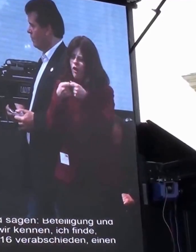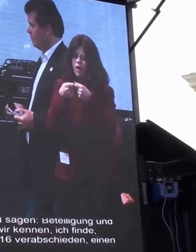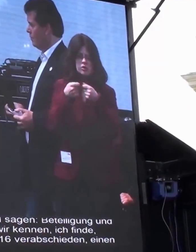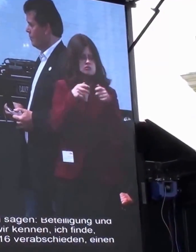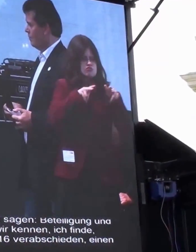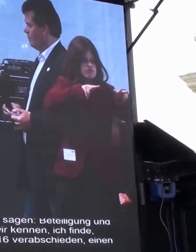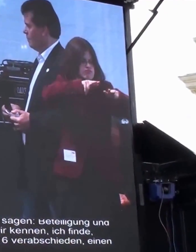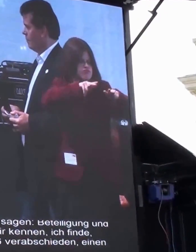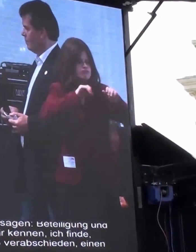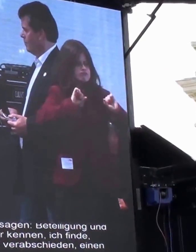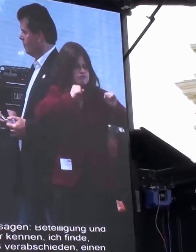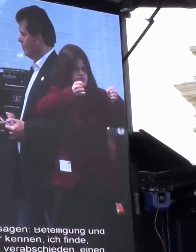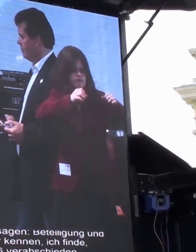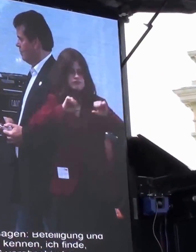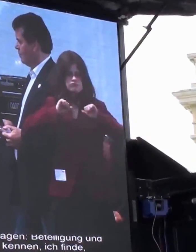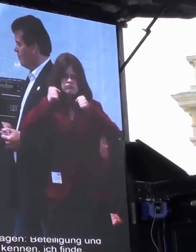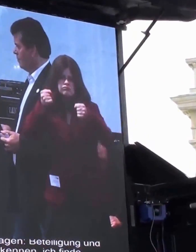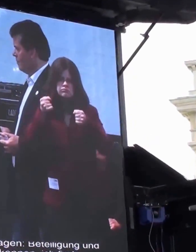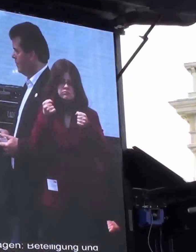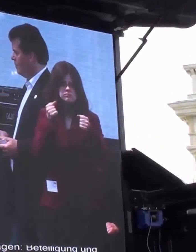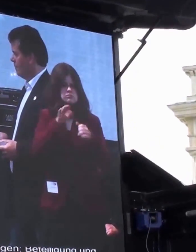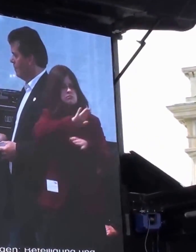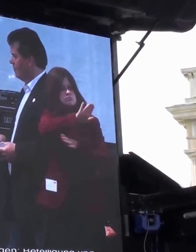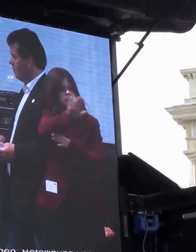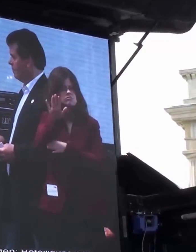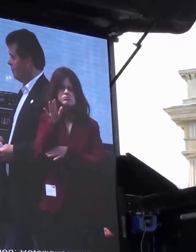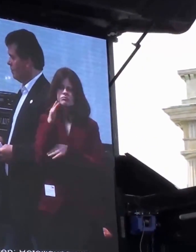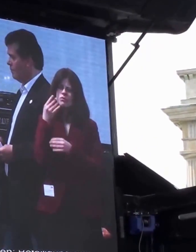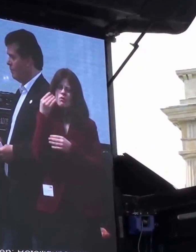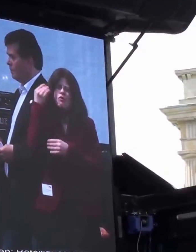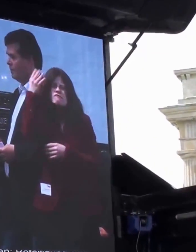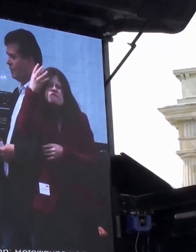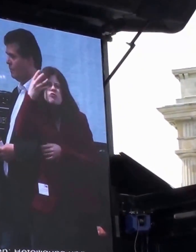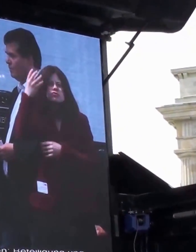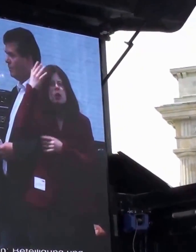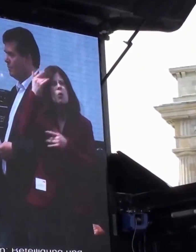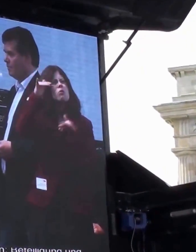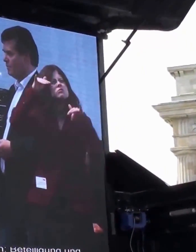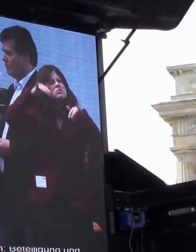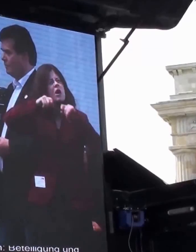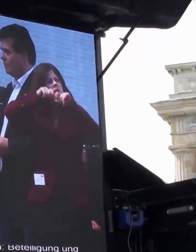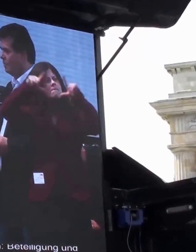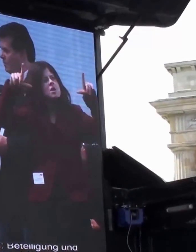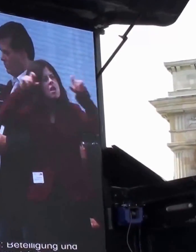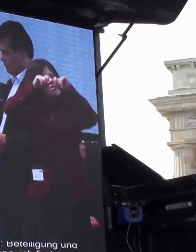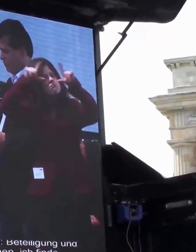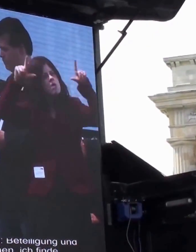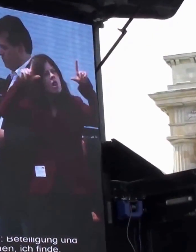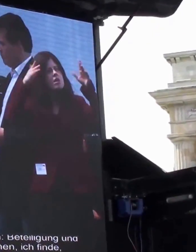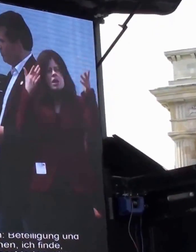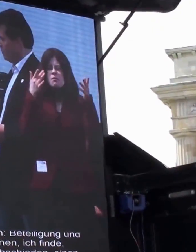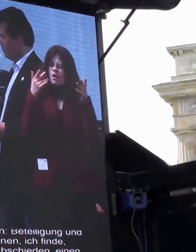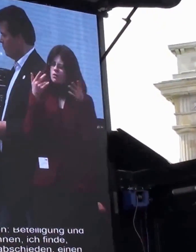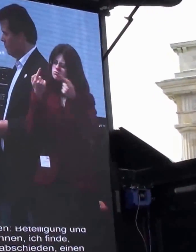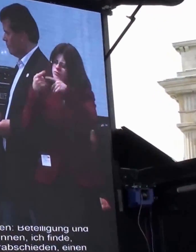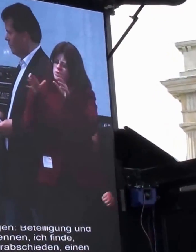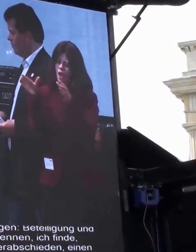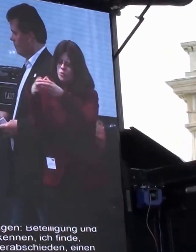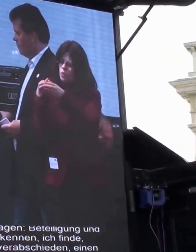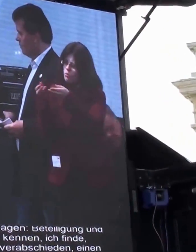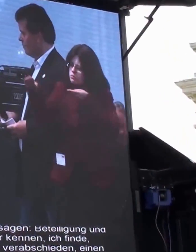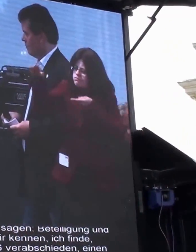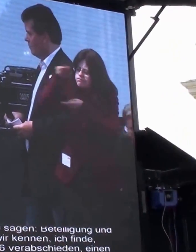Verbänden, dass man sehr klar seine eigenen Vorstellungen empfinden kann, dass man aber nur im Gespräch mit anderen und